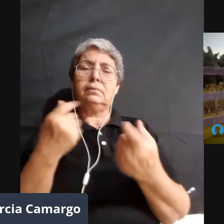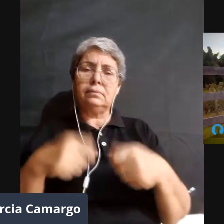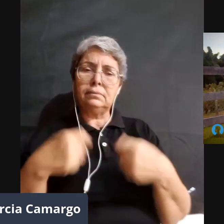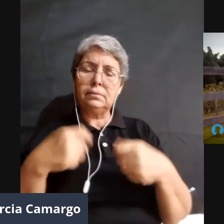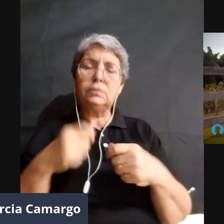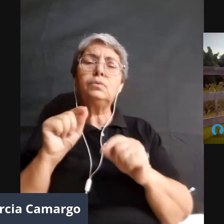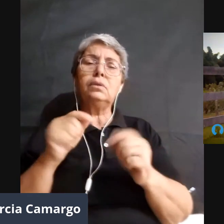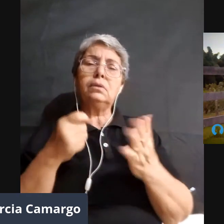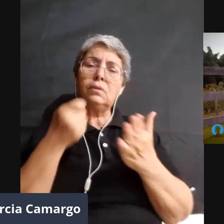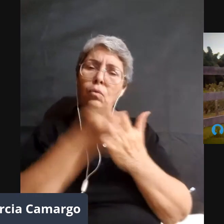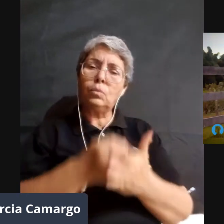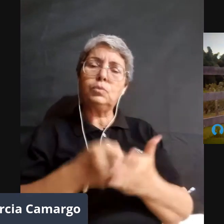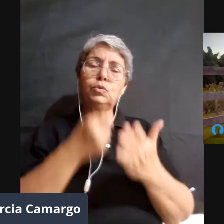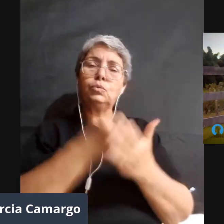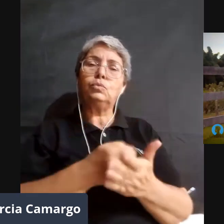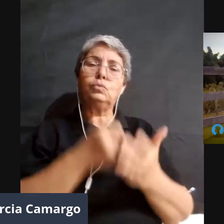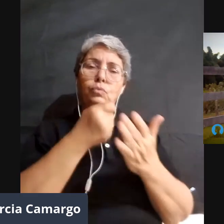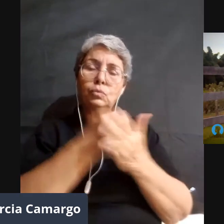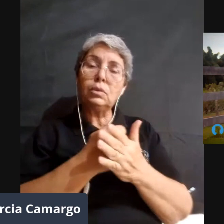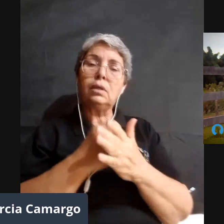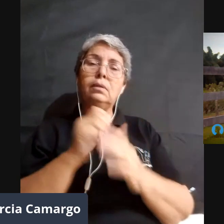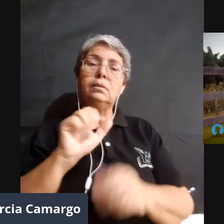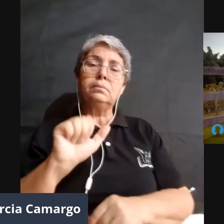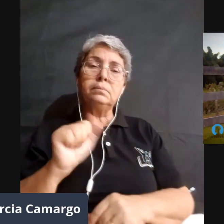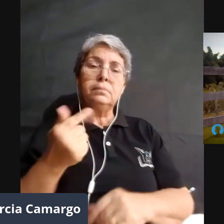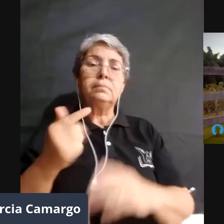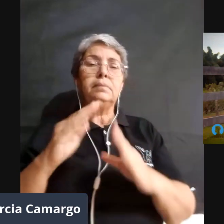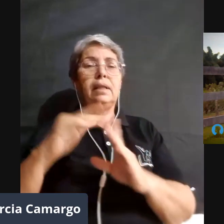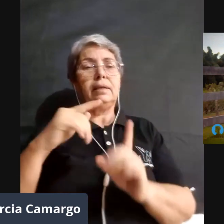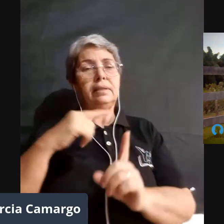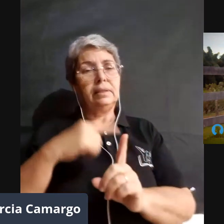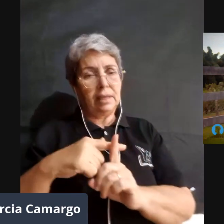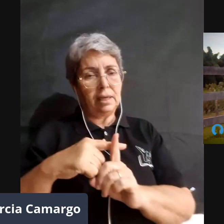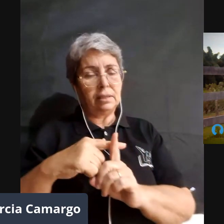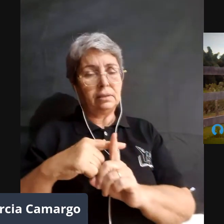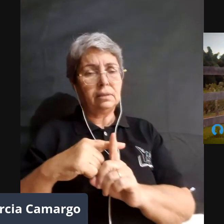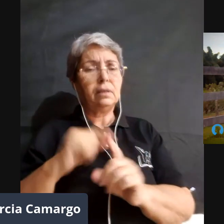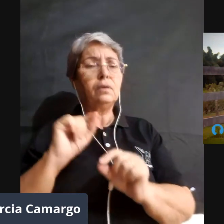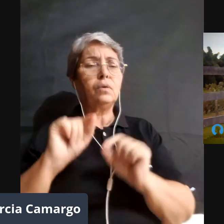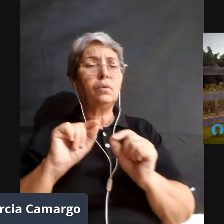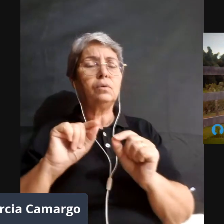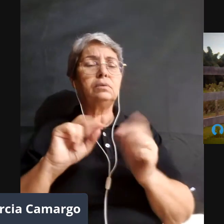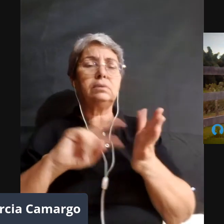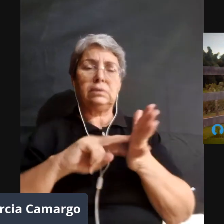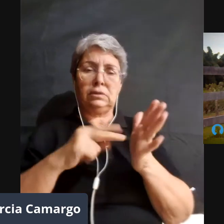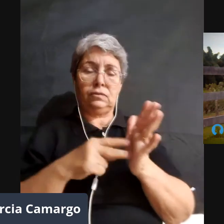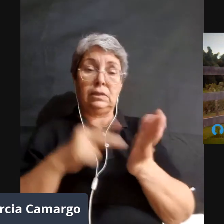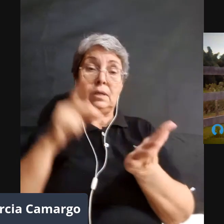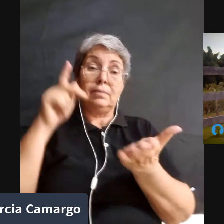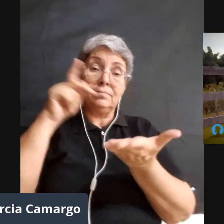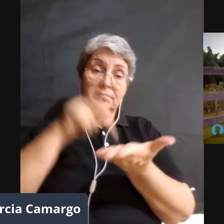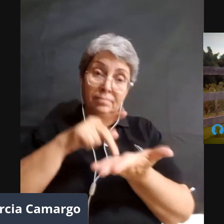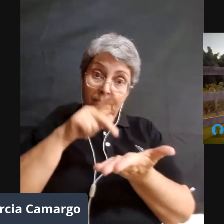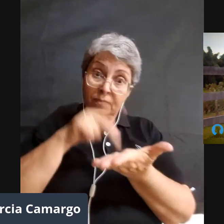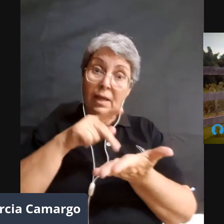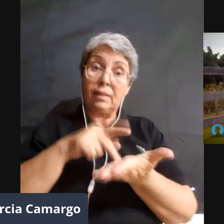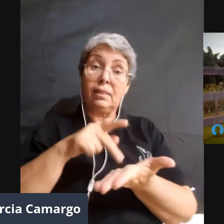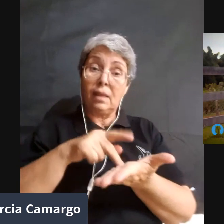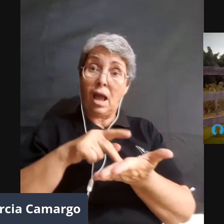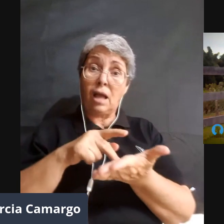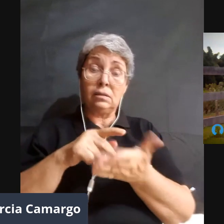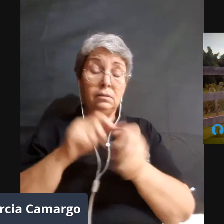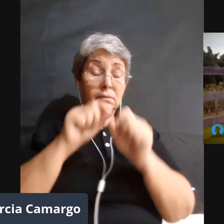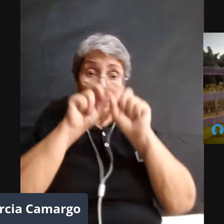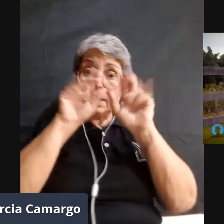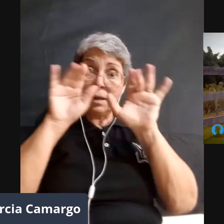lutar pela igreja para você? Querer saber a plena verdade não é ser crítico e não